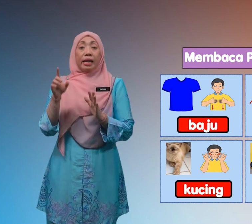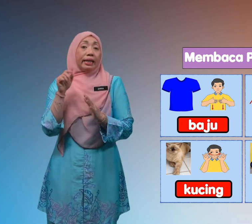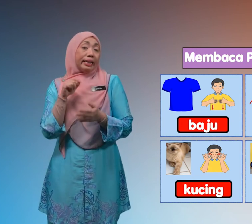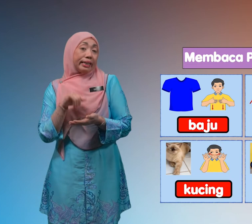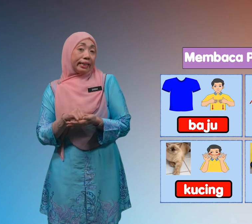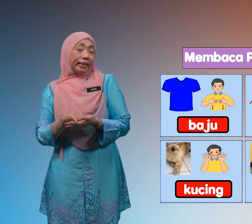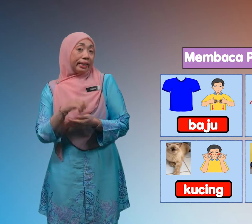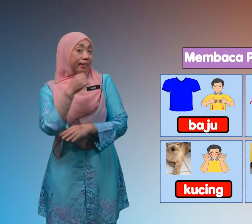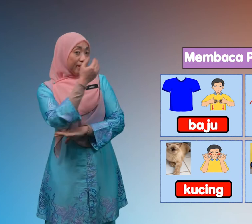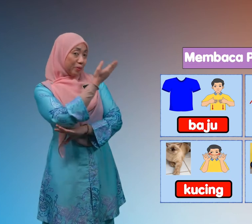Ini